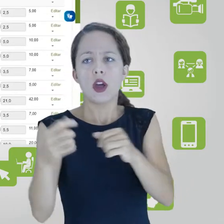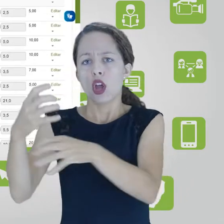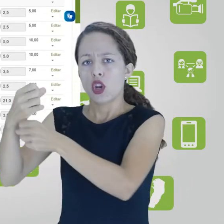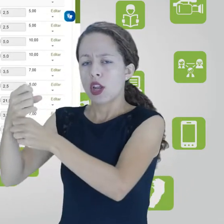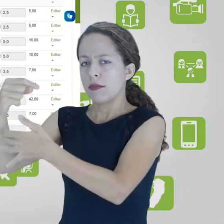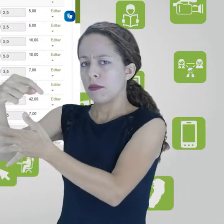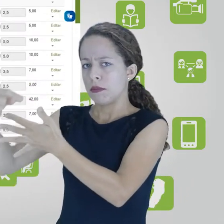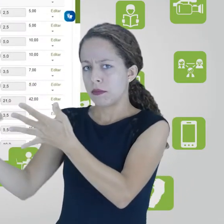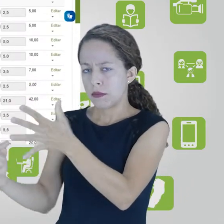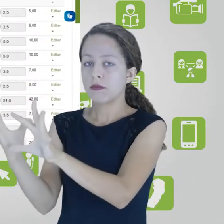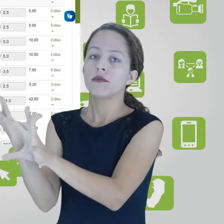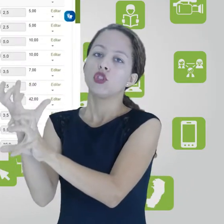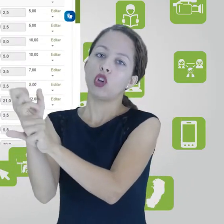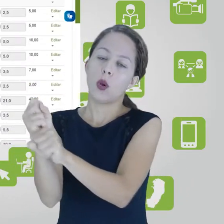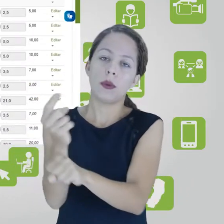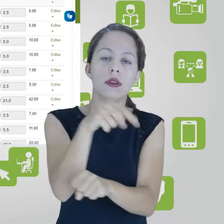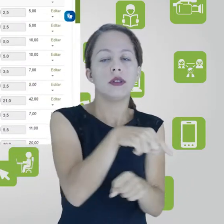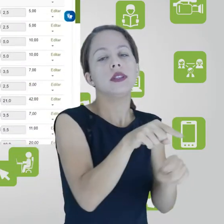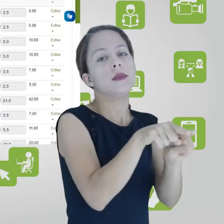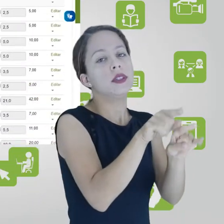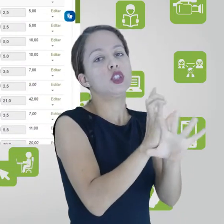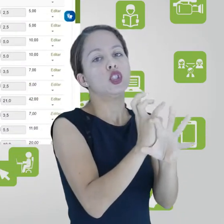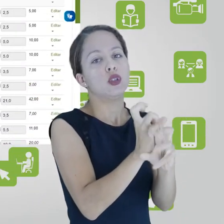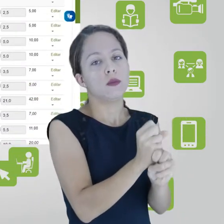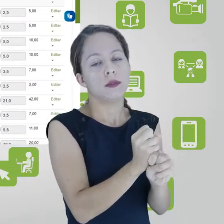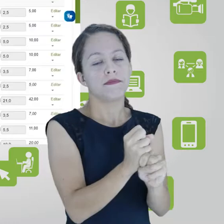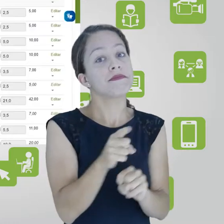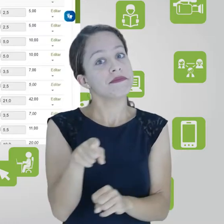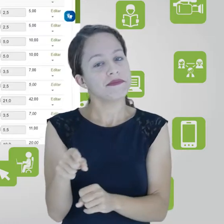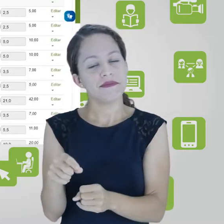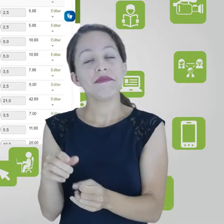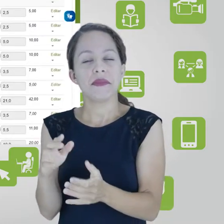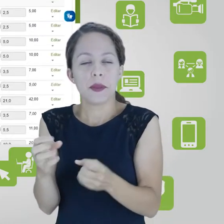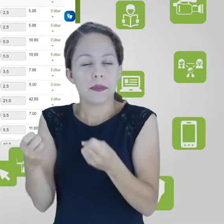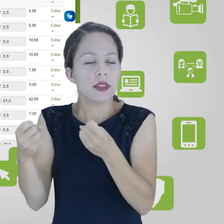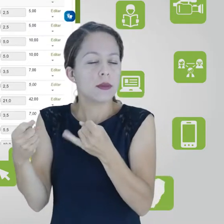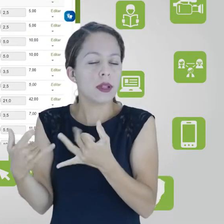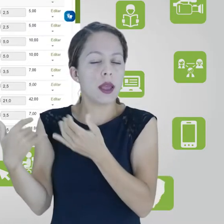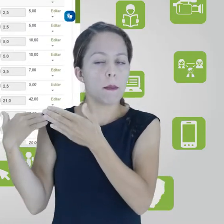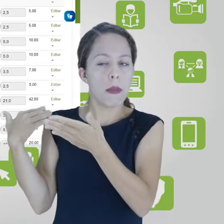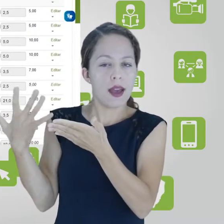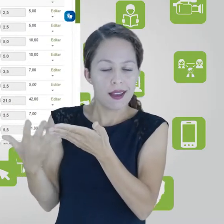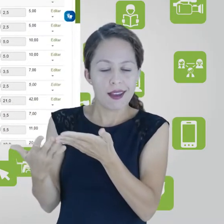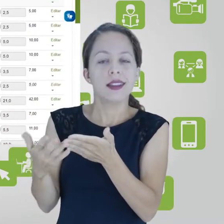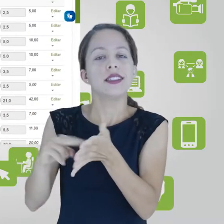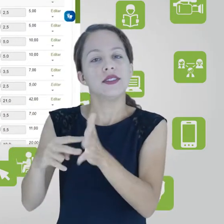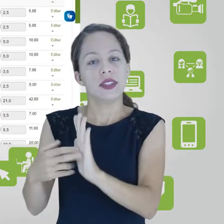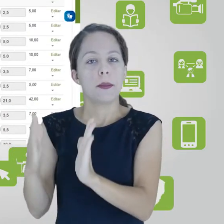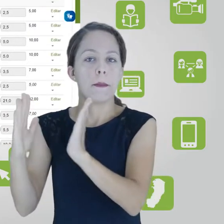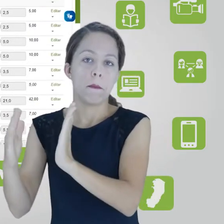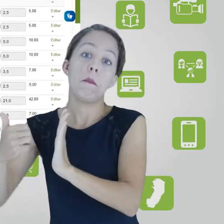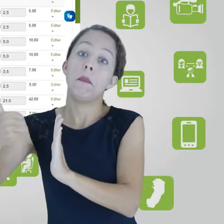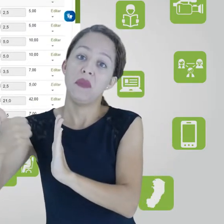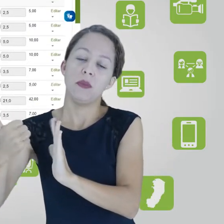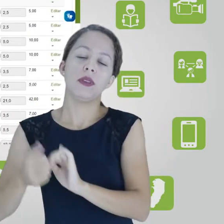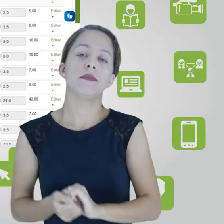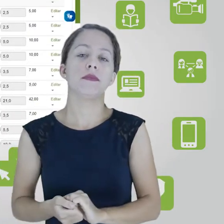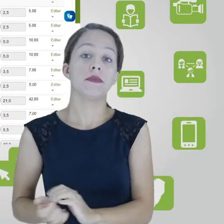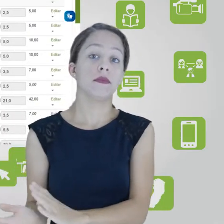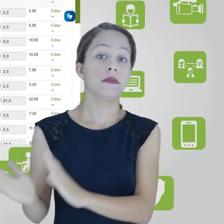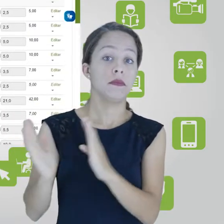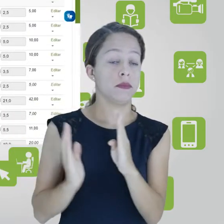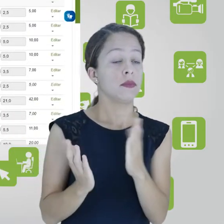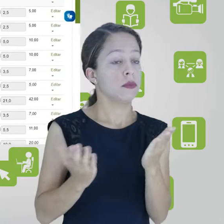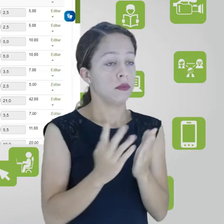certo? Bom, esse é o primeiro passo. O que vai acontecer? Agora a gente precisa dizer para o Moodle